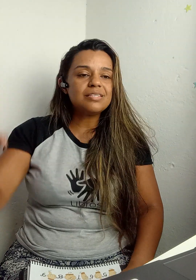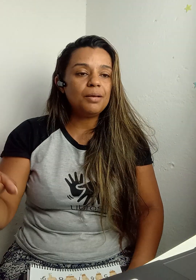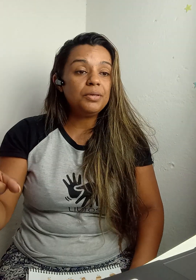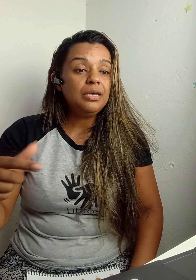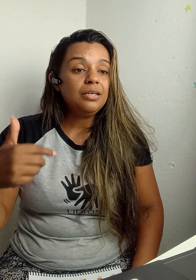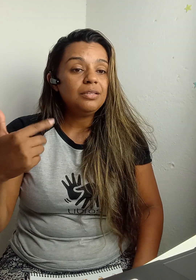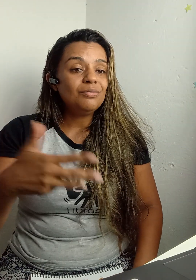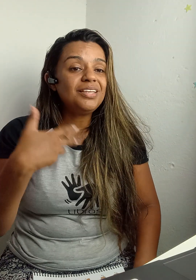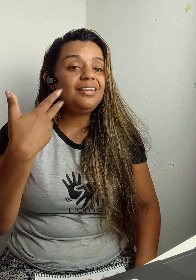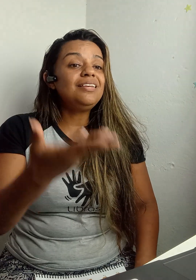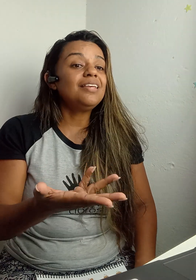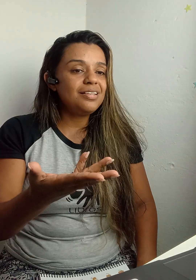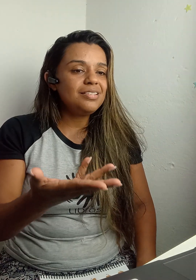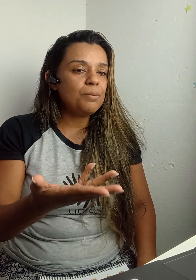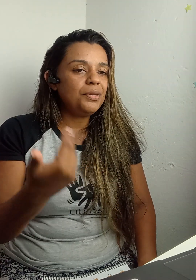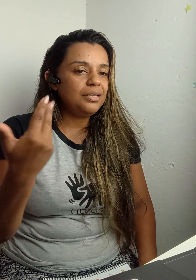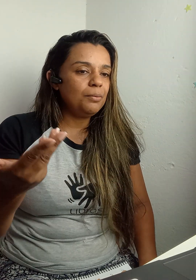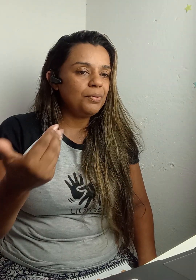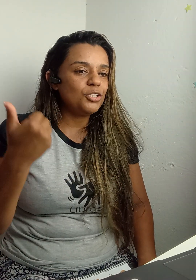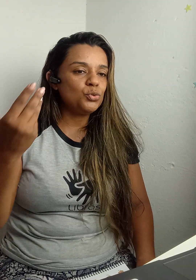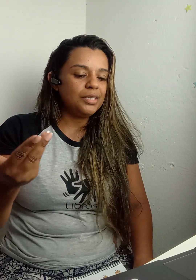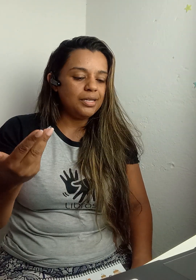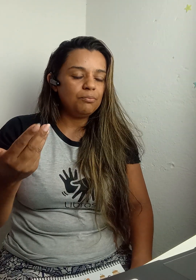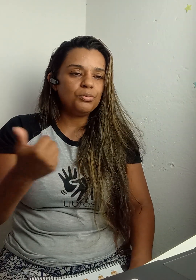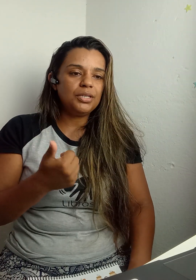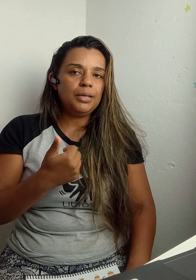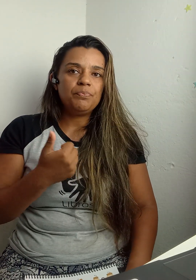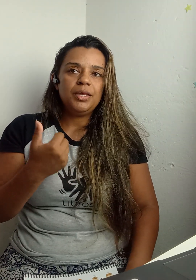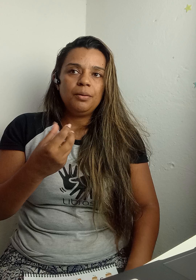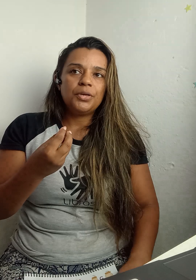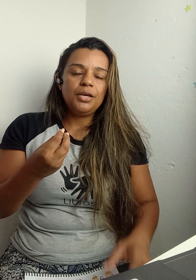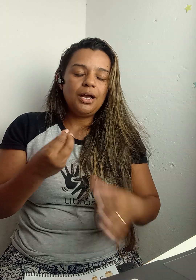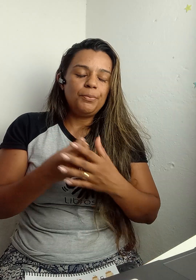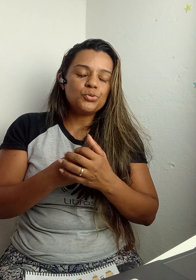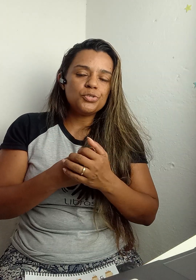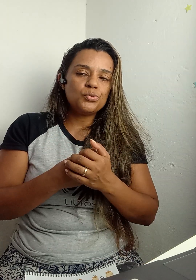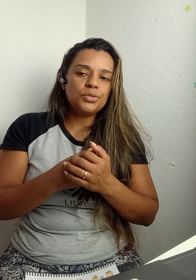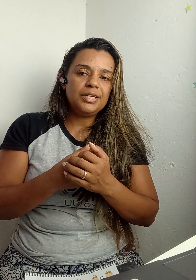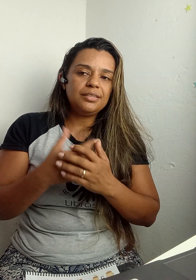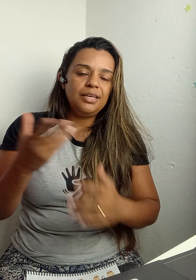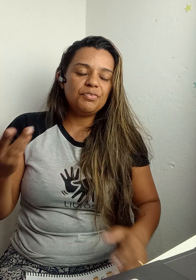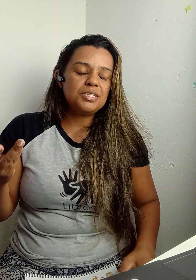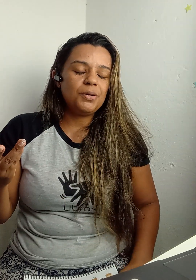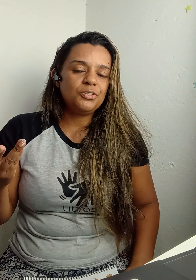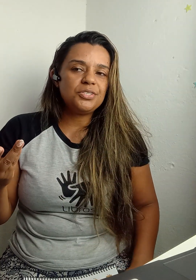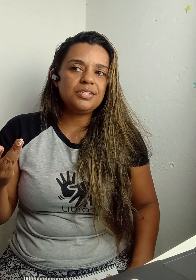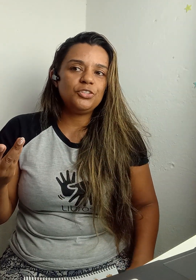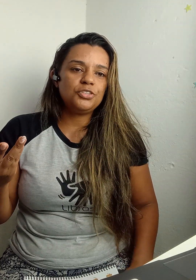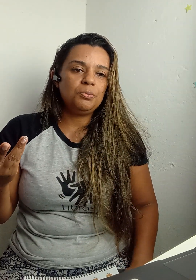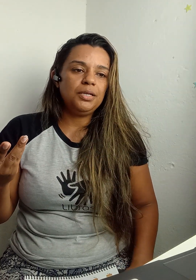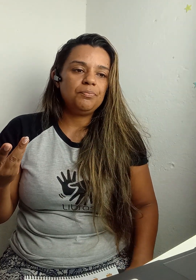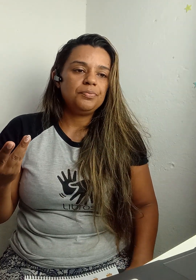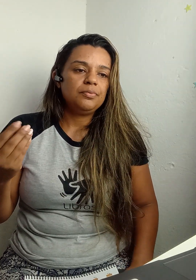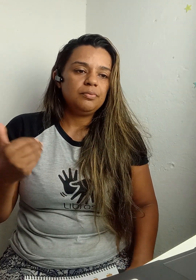sabe. Não tem nem interesse em aprender para ajudar. Por quê? Porque a pessoa surda, ela tem que fazer parte da sociedade também,